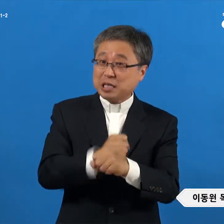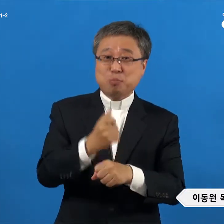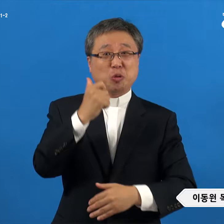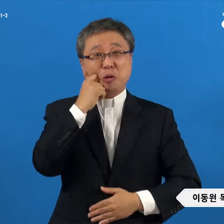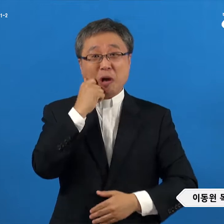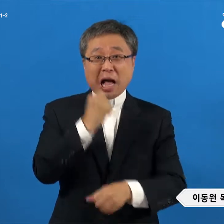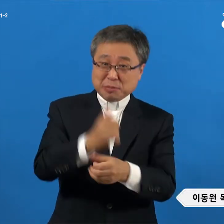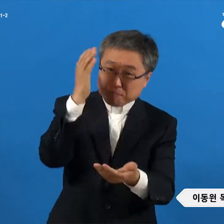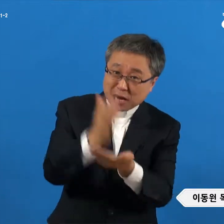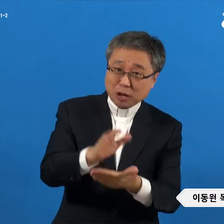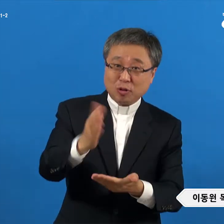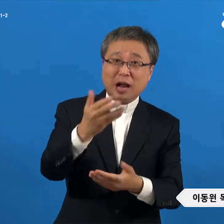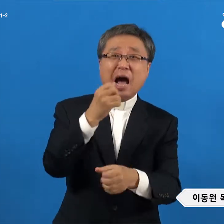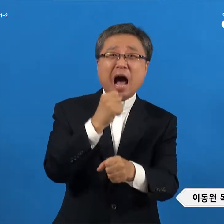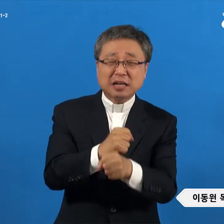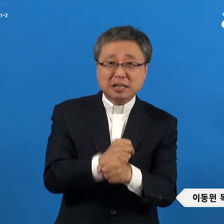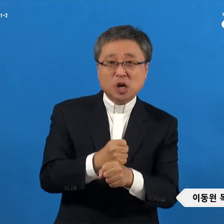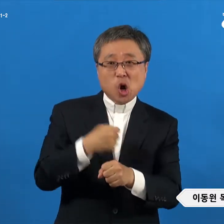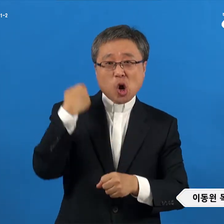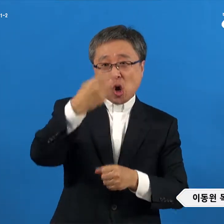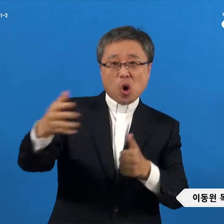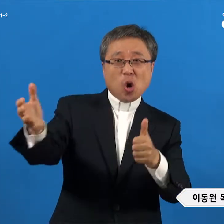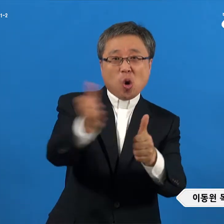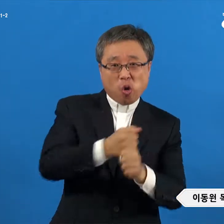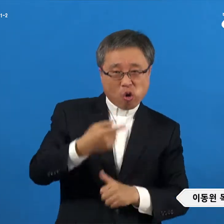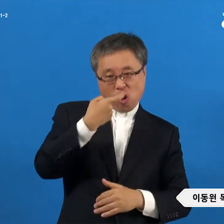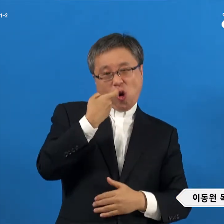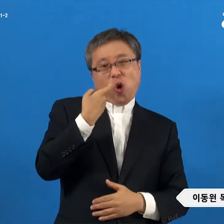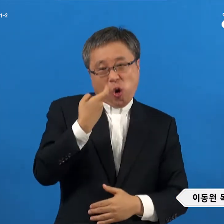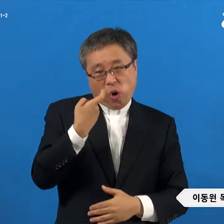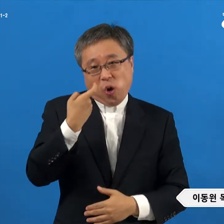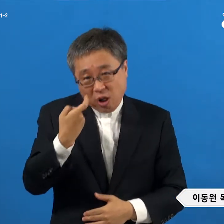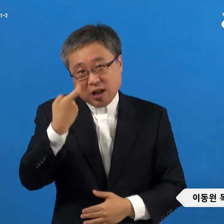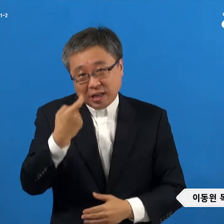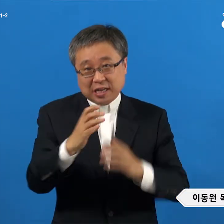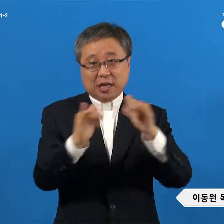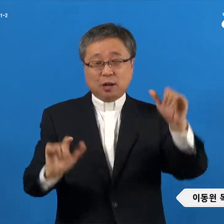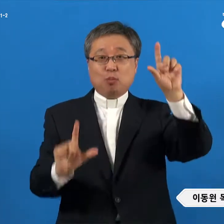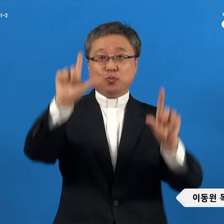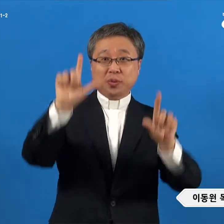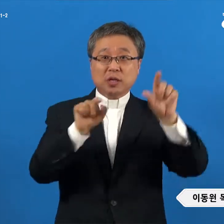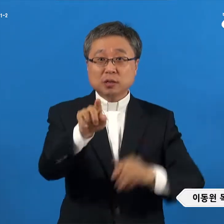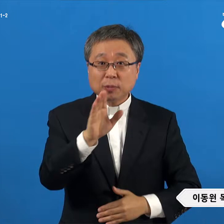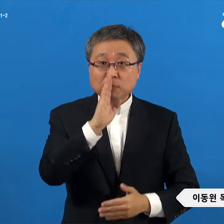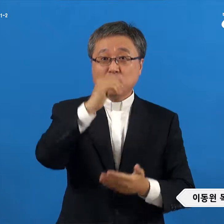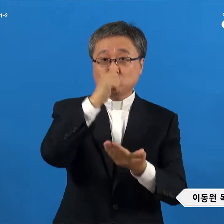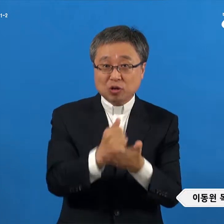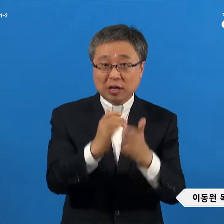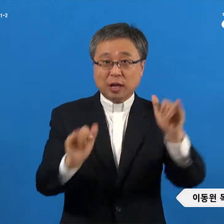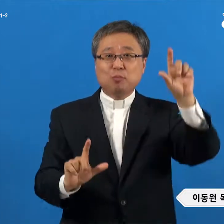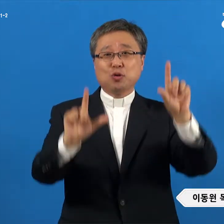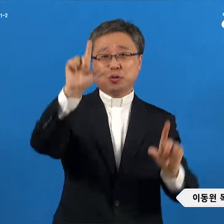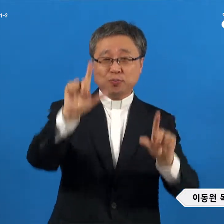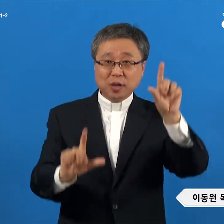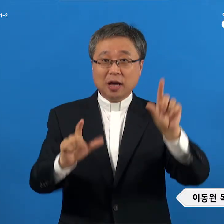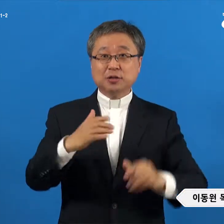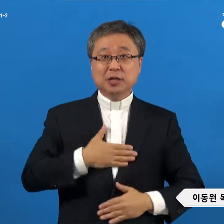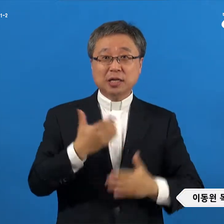하면서 끌려다니는 인간의 모습. 이것이 바로 죄인의 모습인데 저는 이런 죄인의